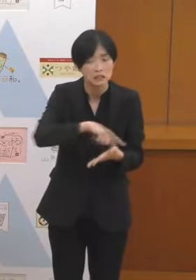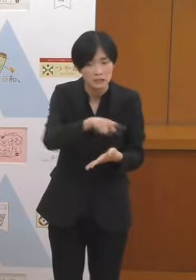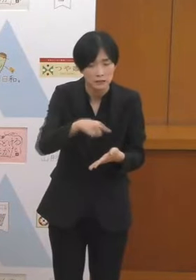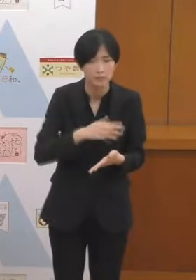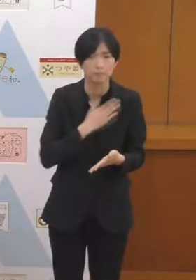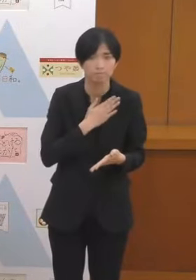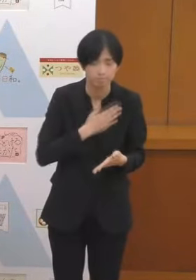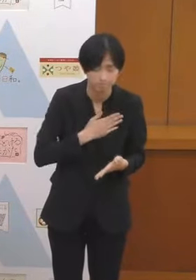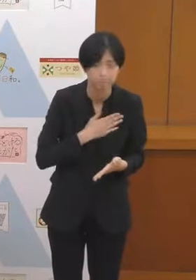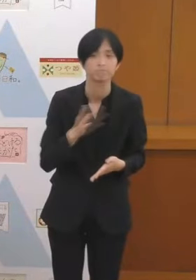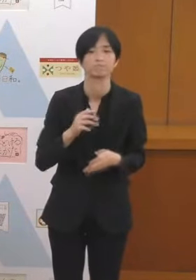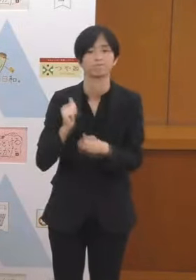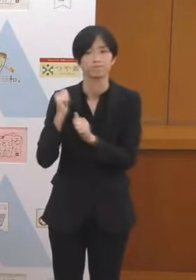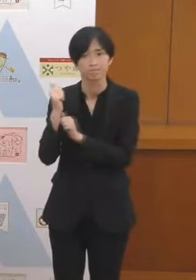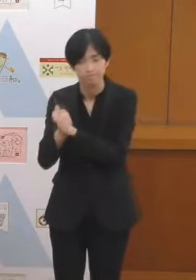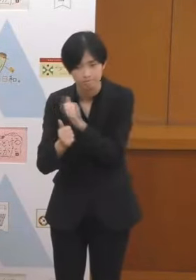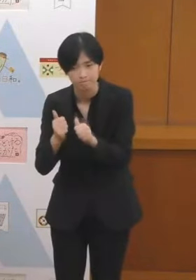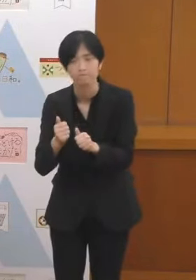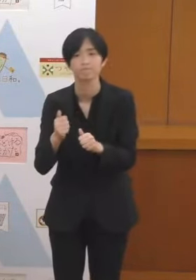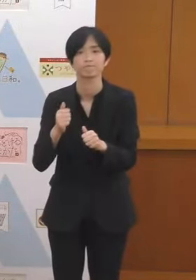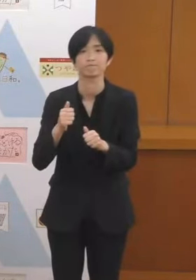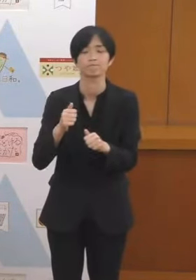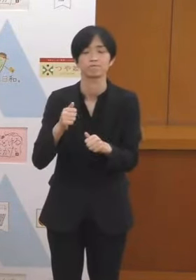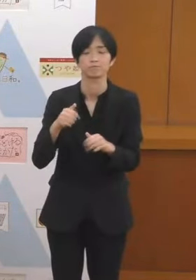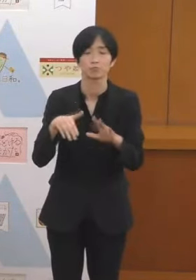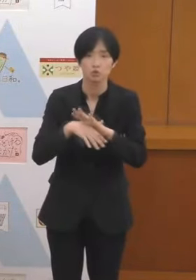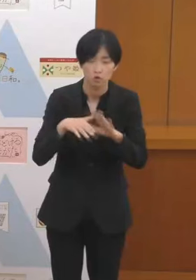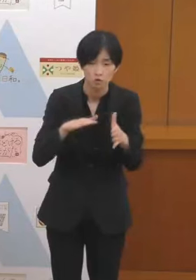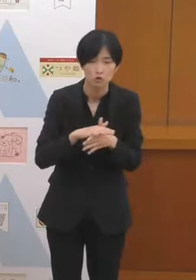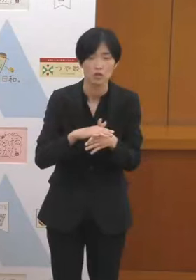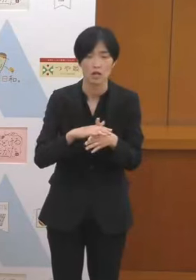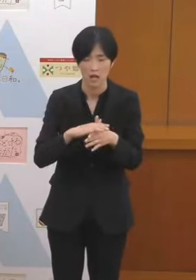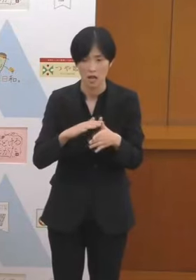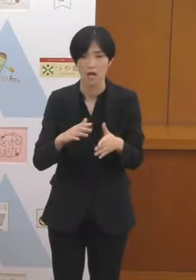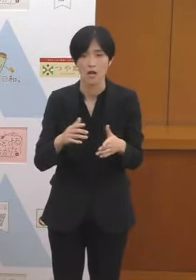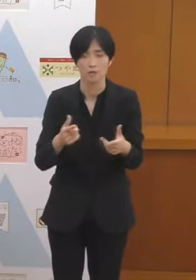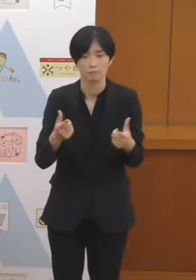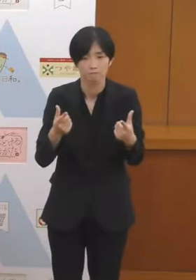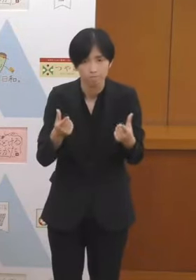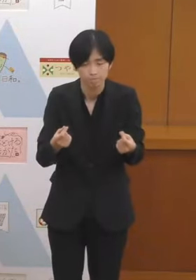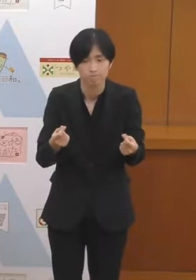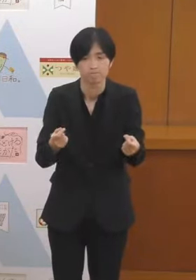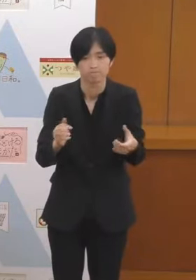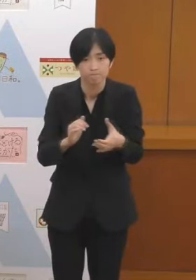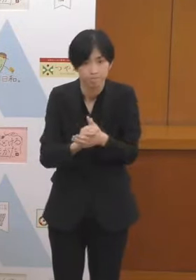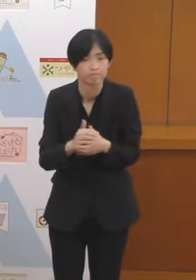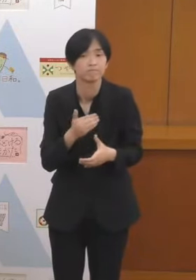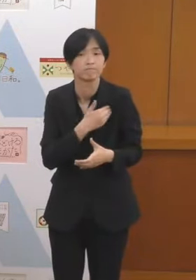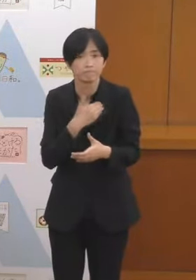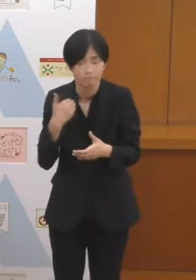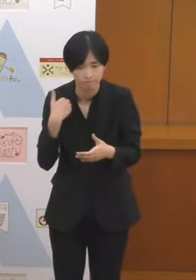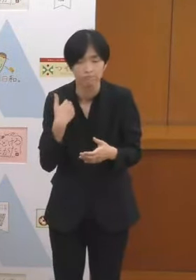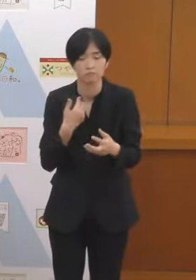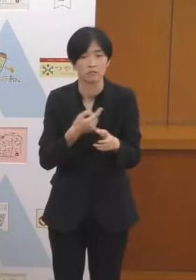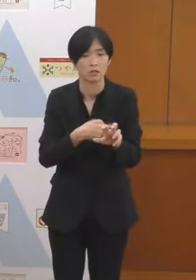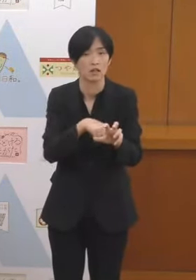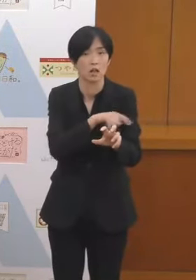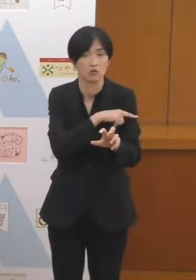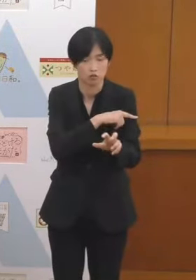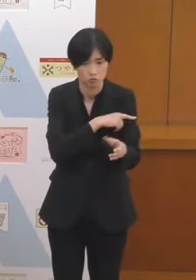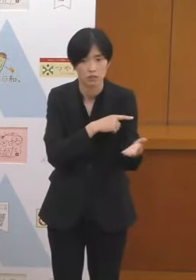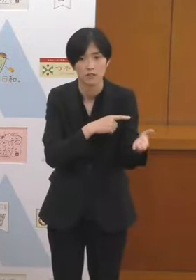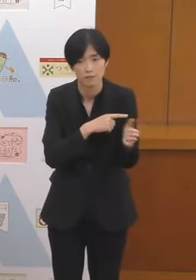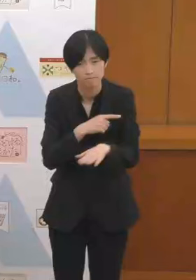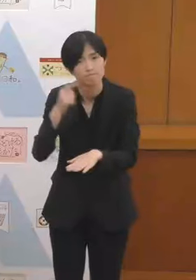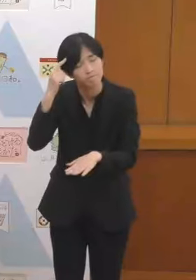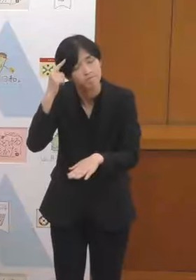環境歴史文化的環境等との調和の取れたサエの導入に取り組んいるところですえカーボ